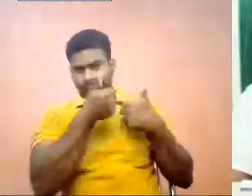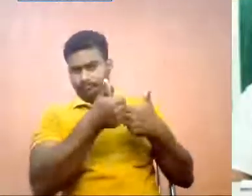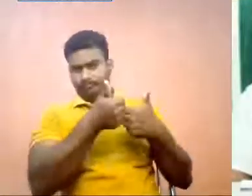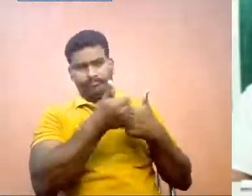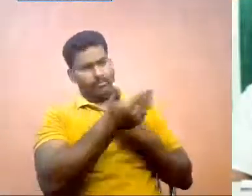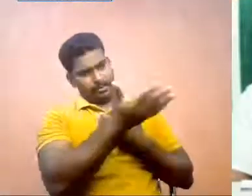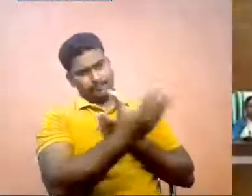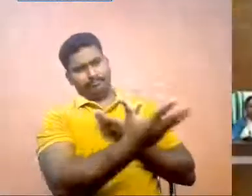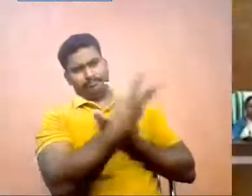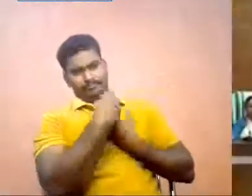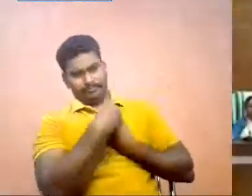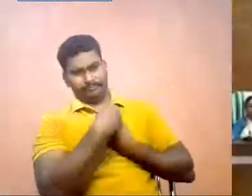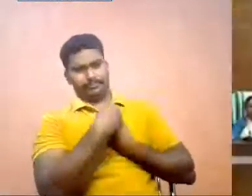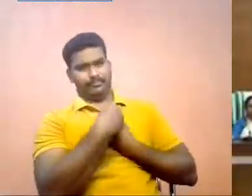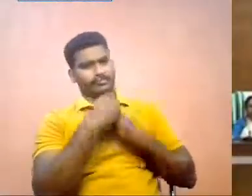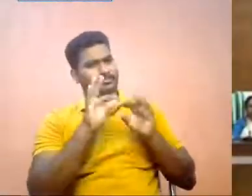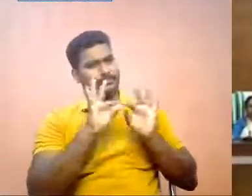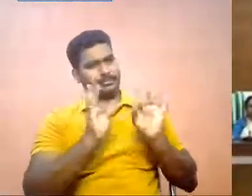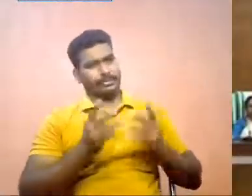സ്വീകരിക്കാമെന്നാണ് നേരത്തെ കണ്ടിട്ടുള്ളത്.